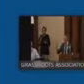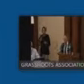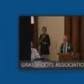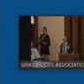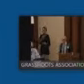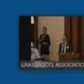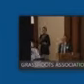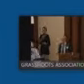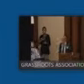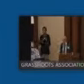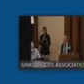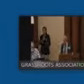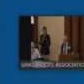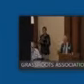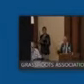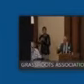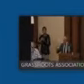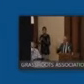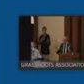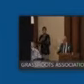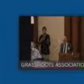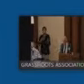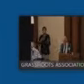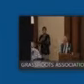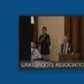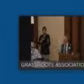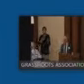e tanti, siamo andati, ne dimentico